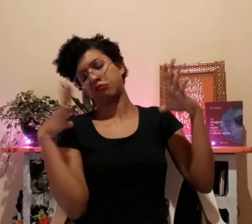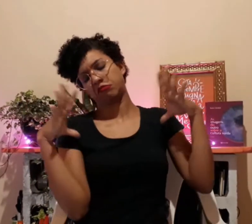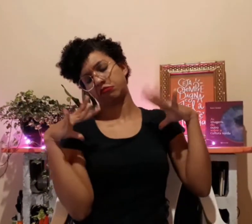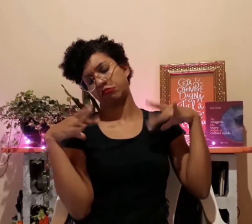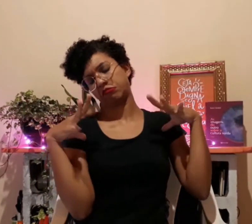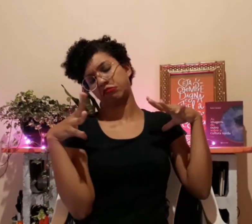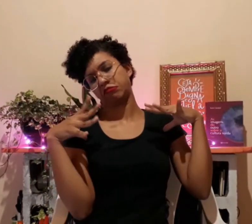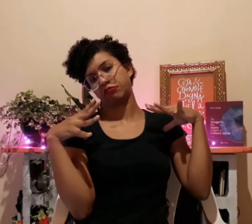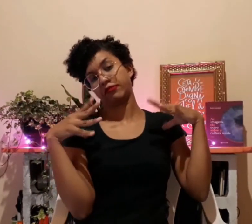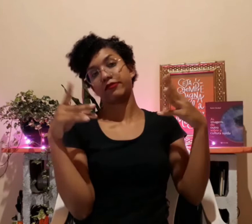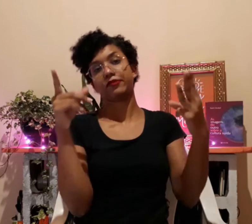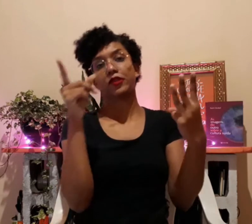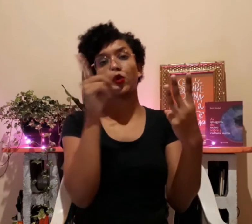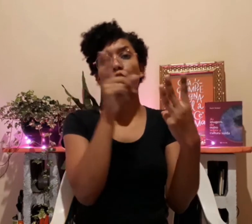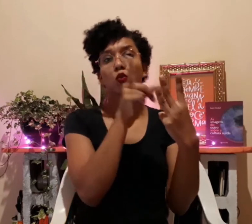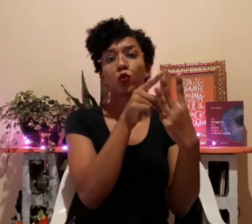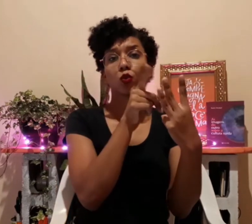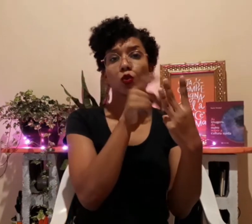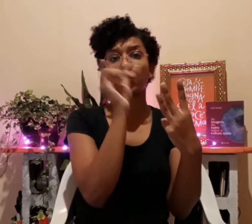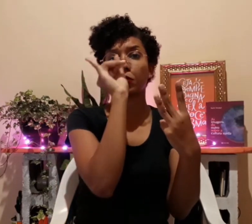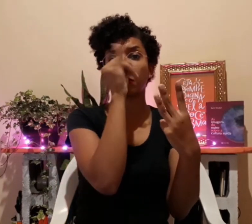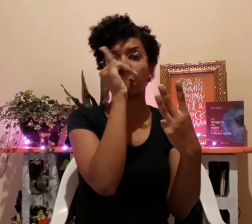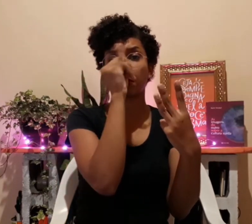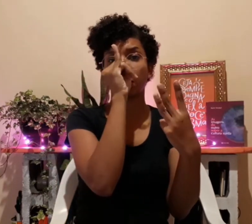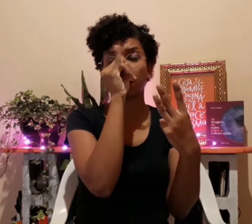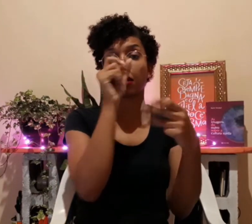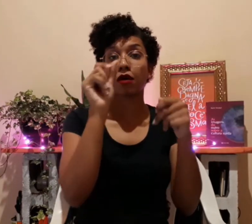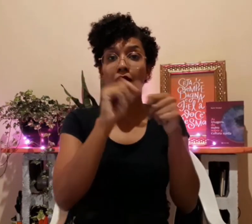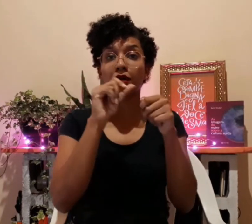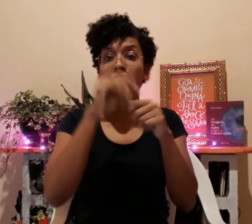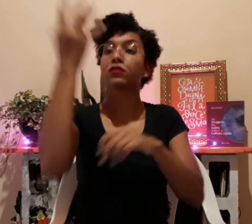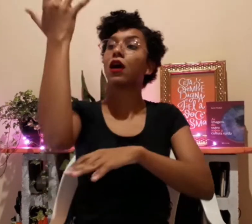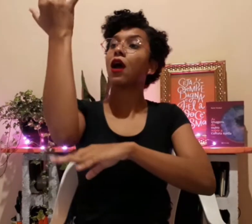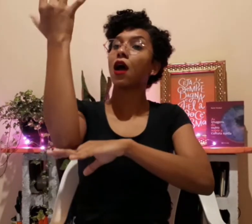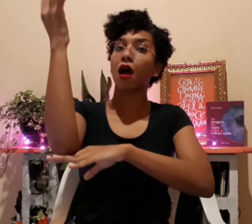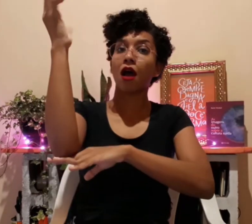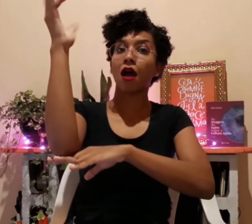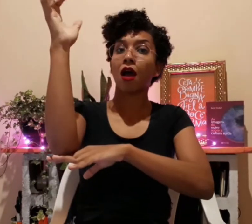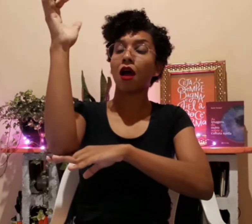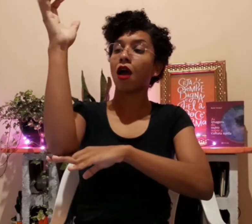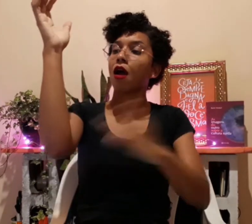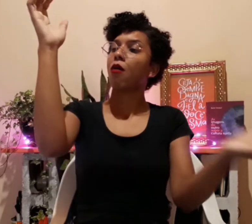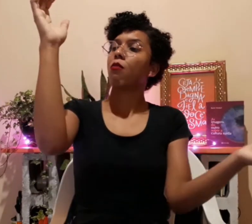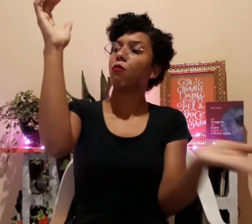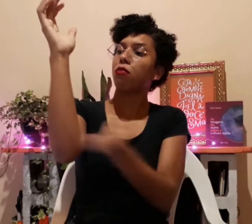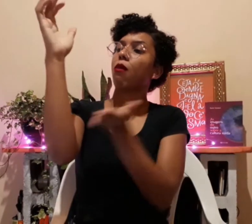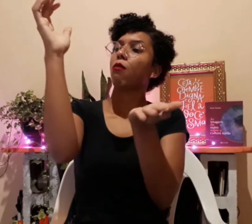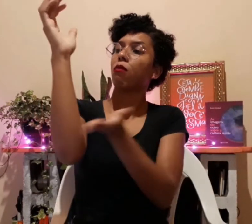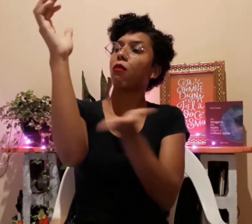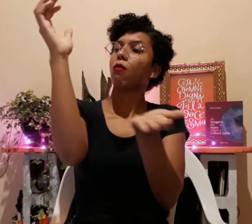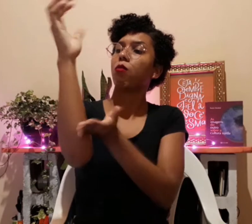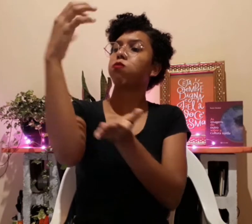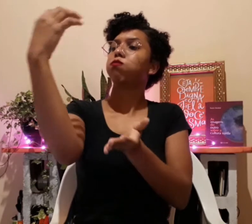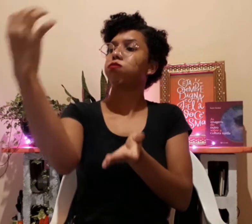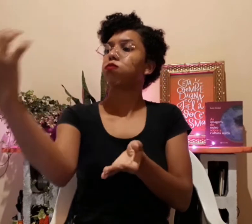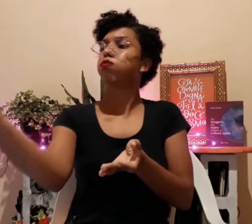dormir, folgado. O segundo porquinho, ele pensa fazer a casa de madeira. Corta a